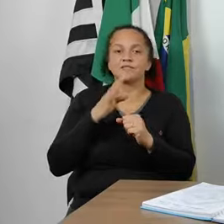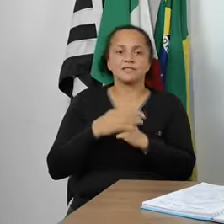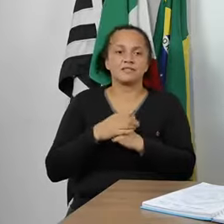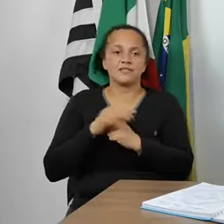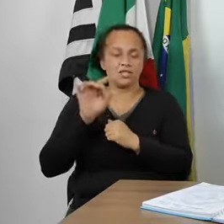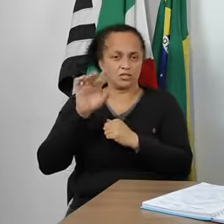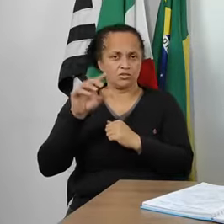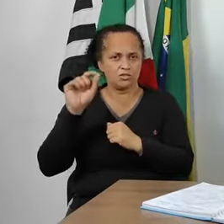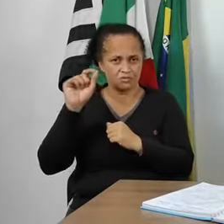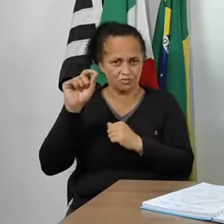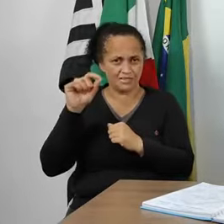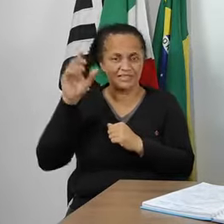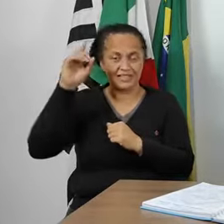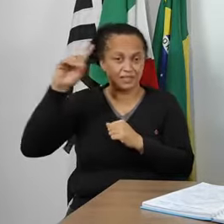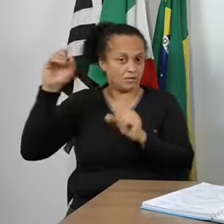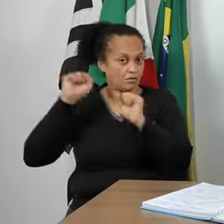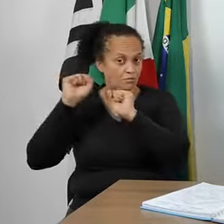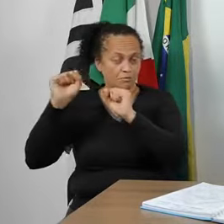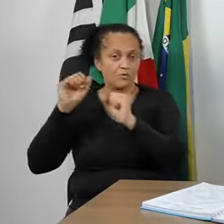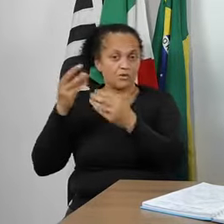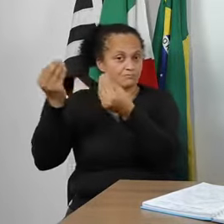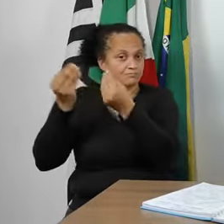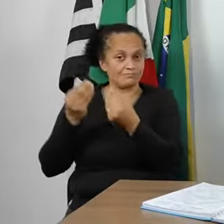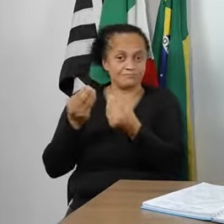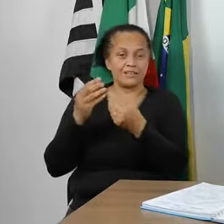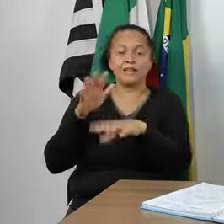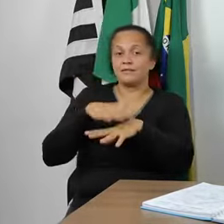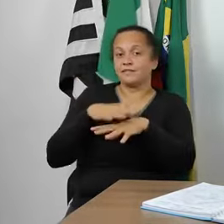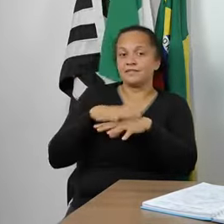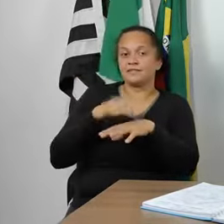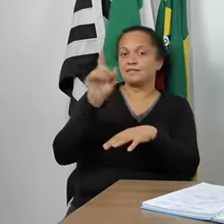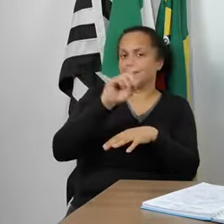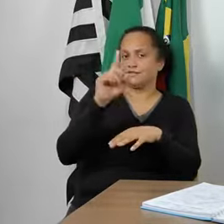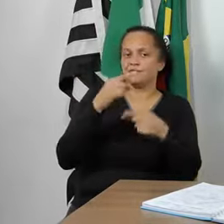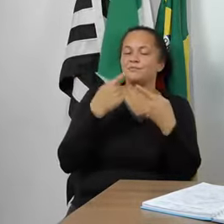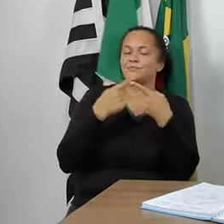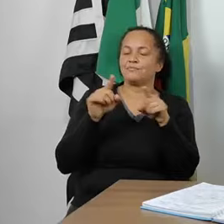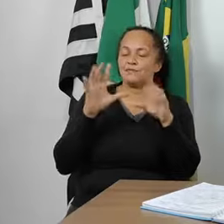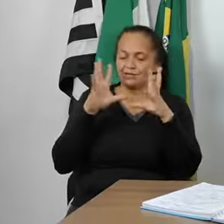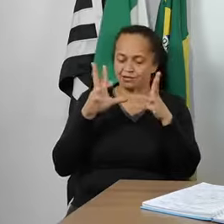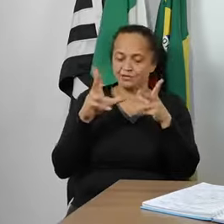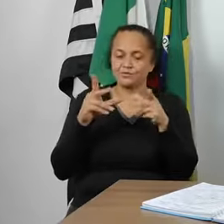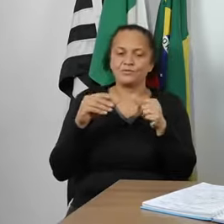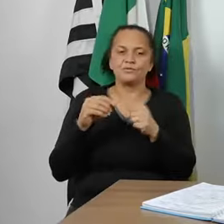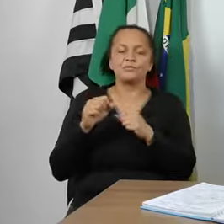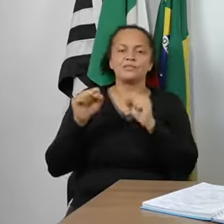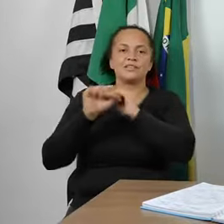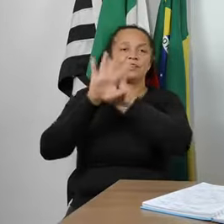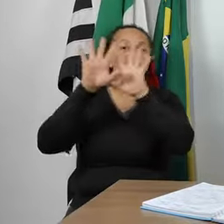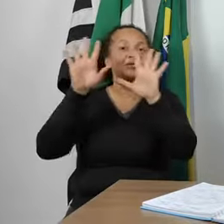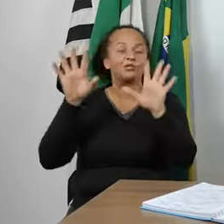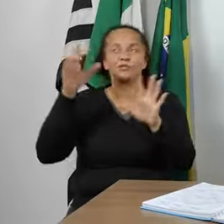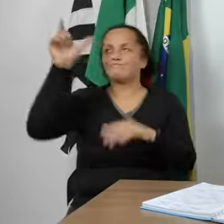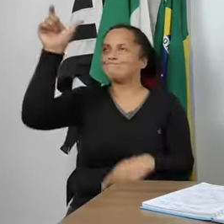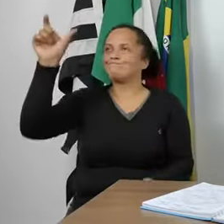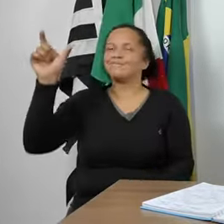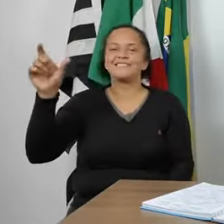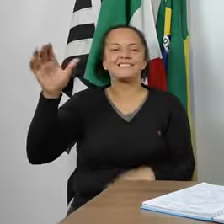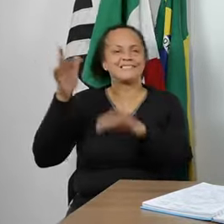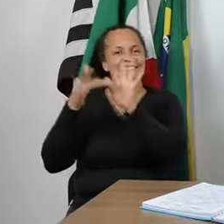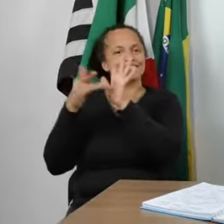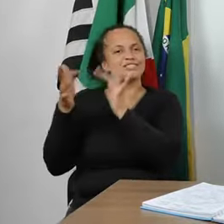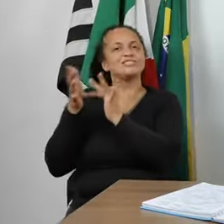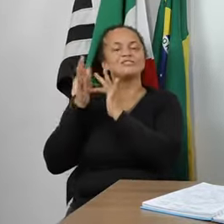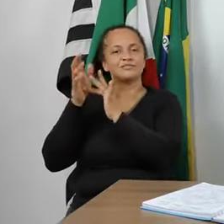nos dar, não somente aquilo que Ele pode nos fazer, mas que a gente possa provar da sua glória, da sua presença. Então, em nome de